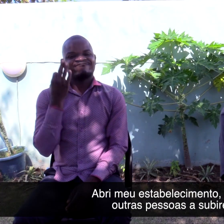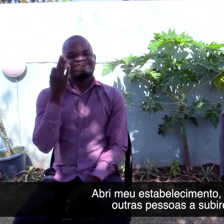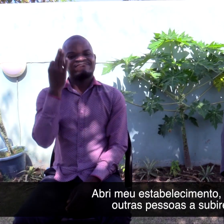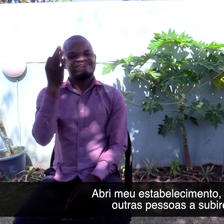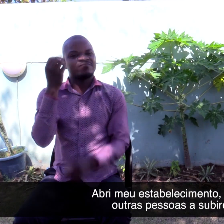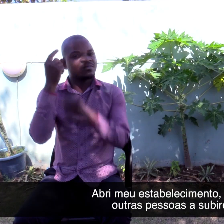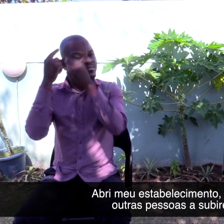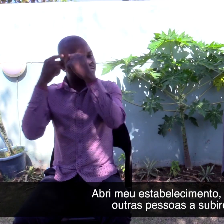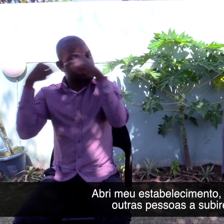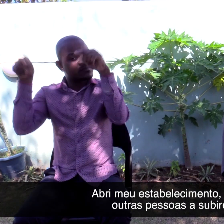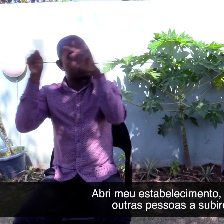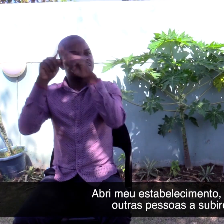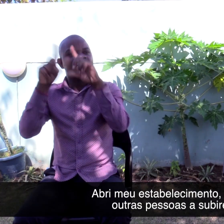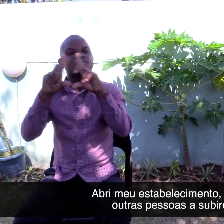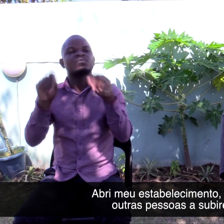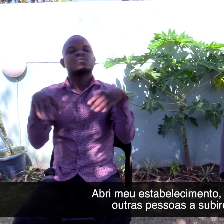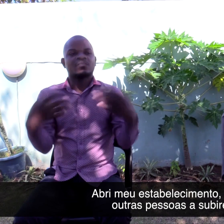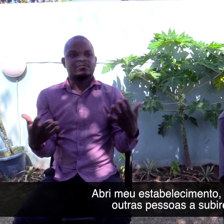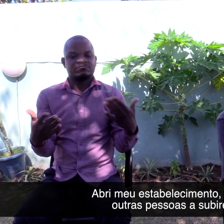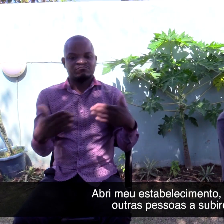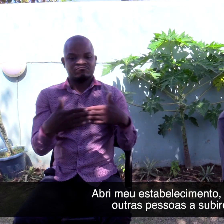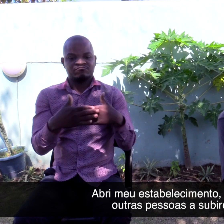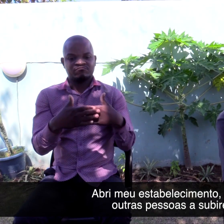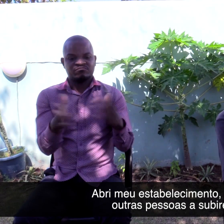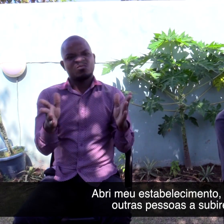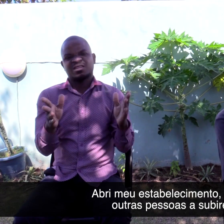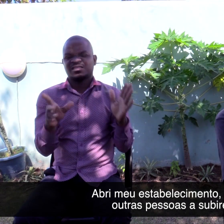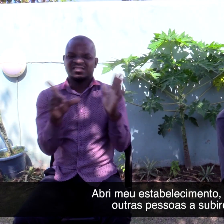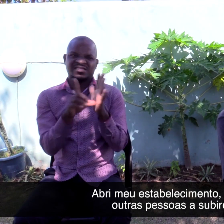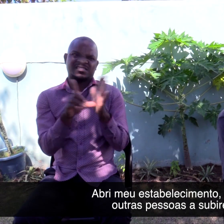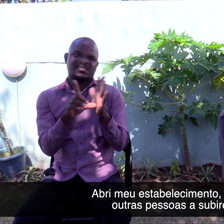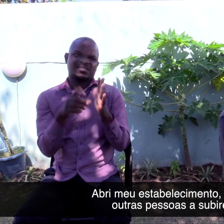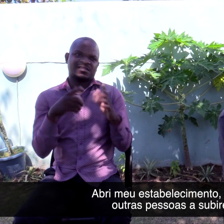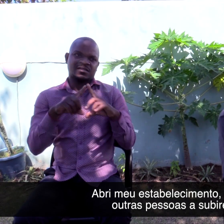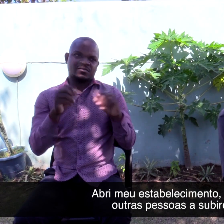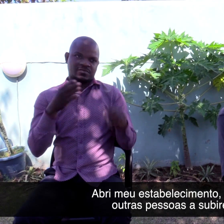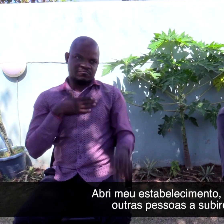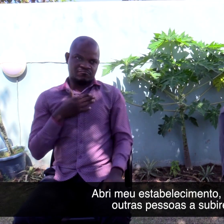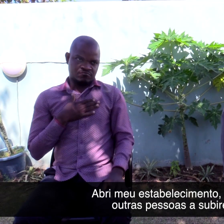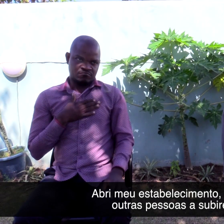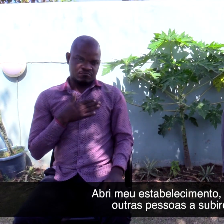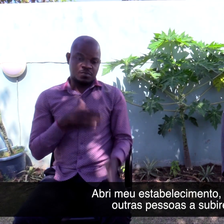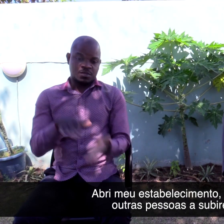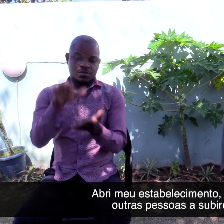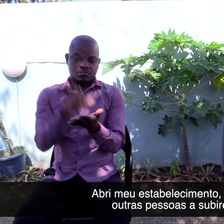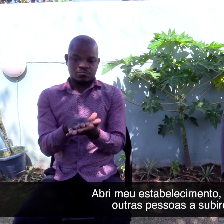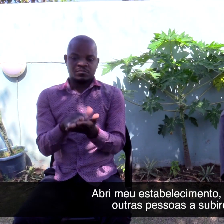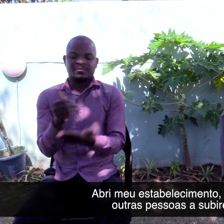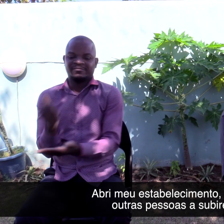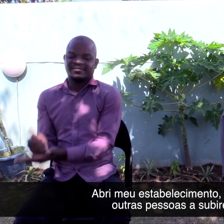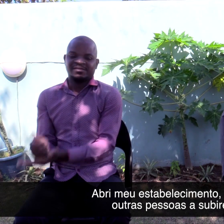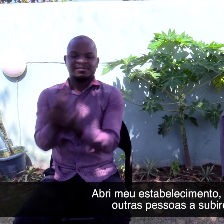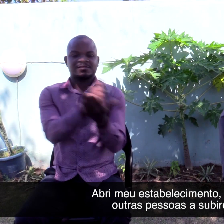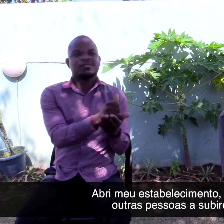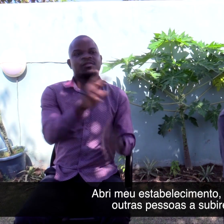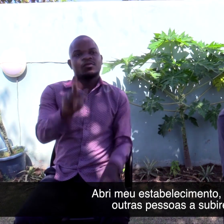É abrir um estabelecimento meu, que possa ajudar os outros,